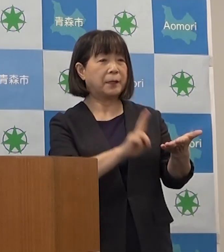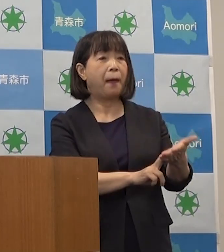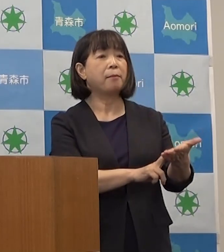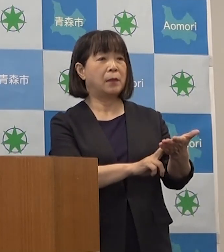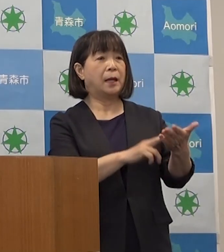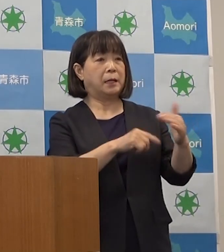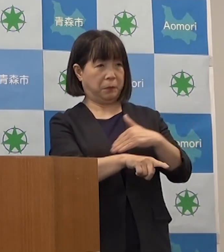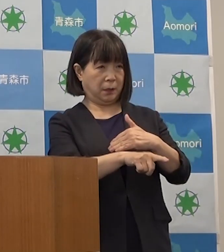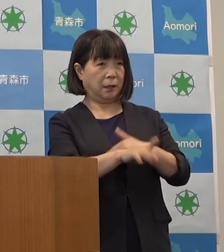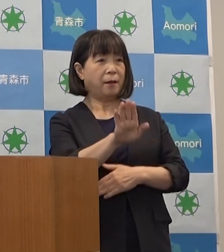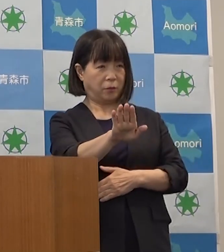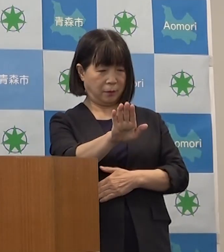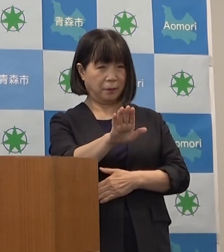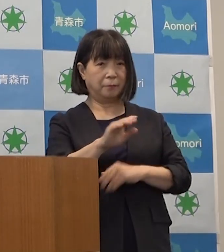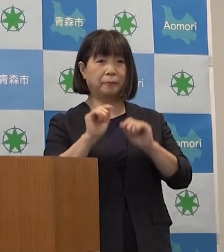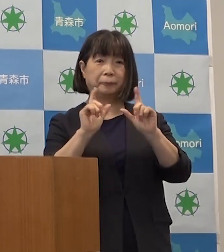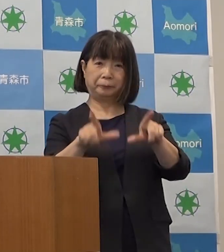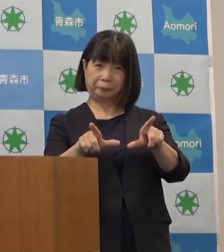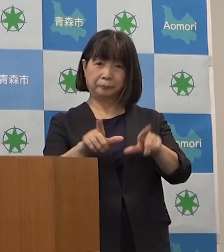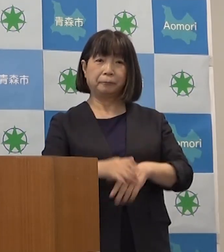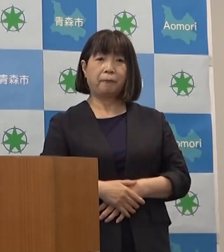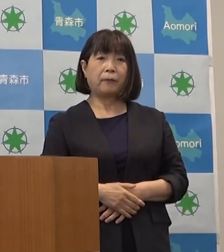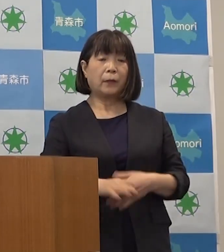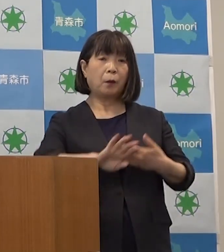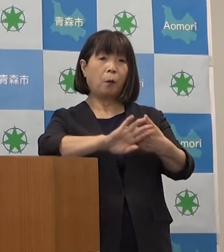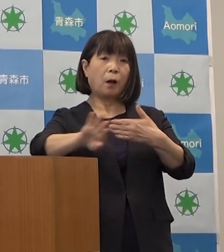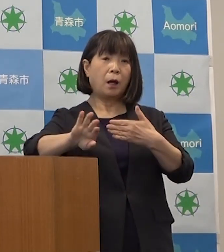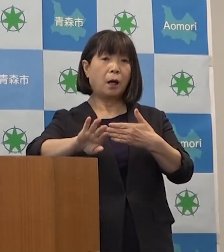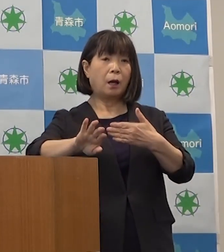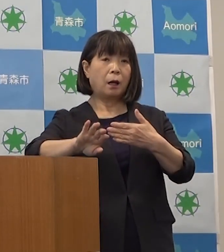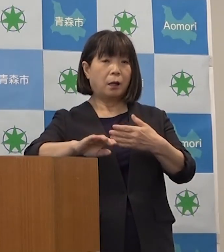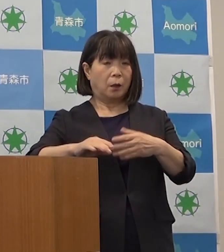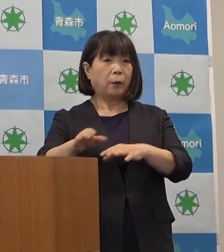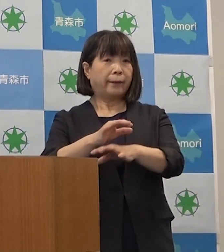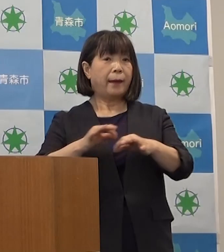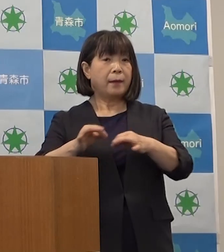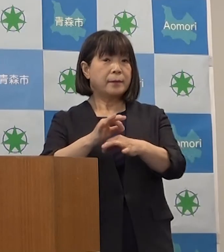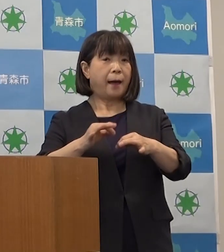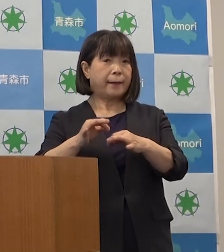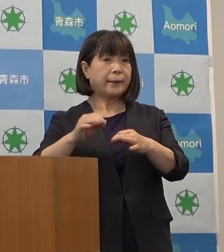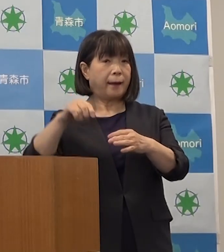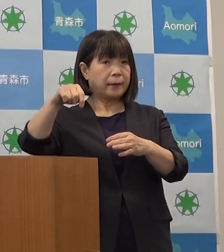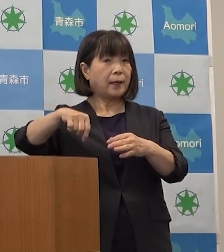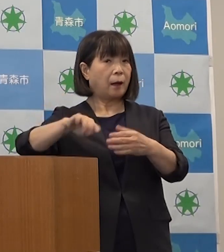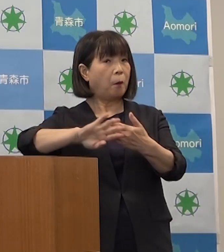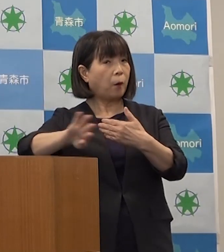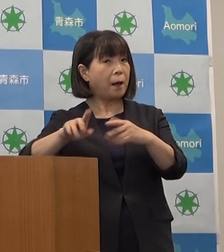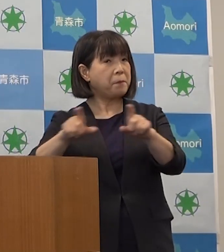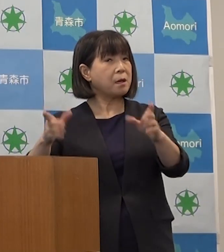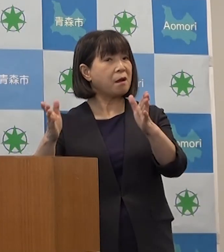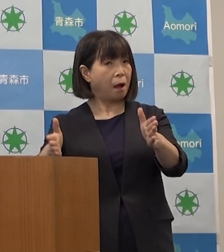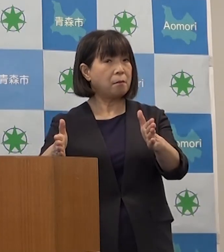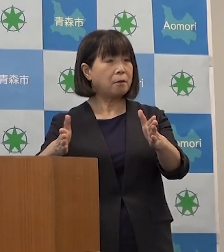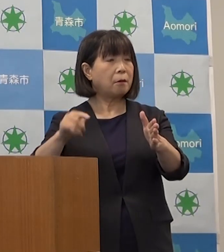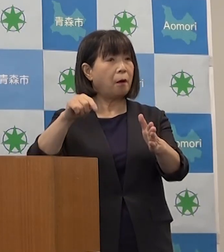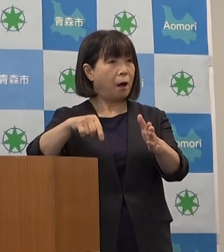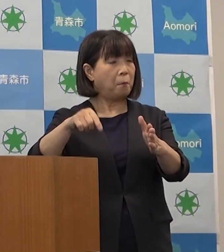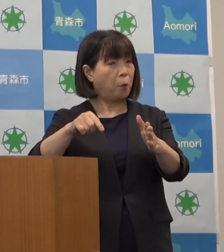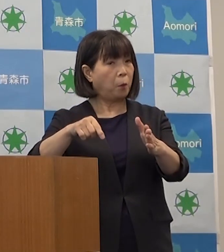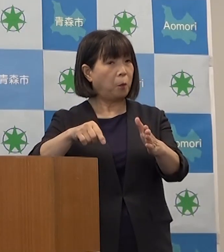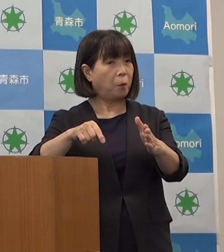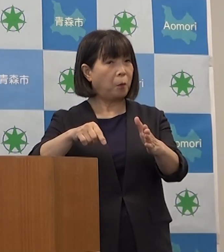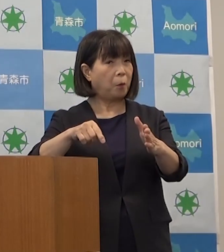ところであります。 わかりました。あともう一人のその経済の方の経済界の方っていうのはもう人選は